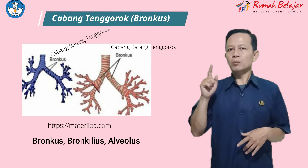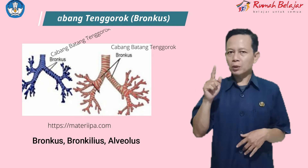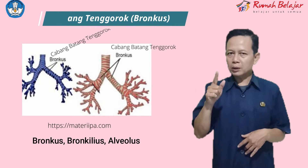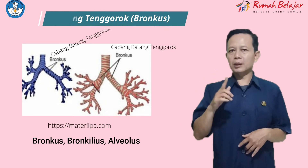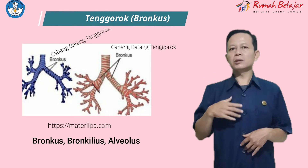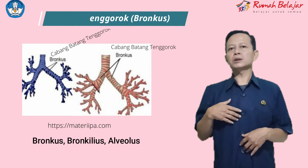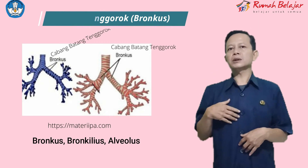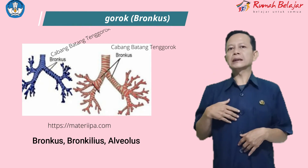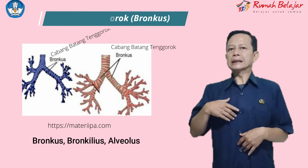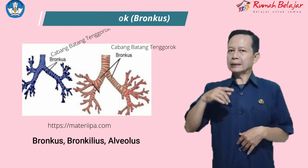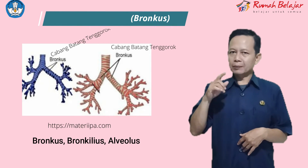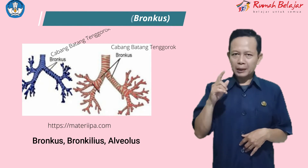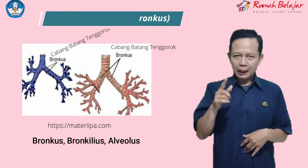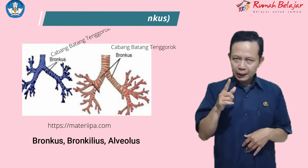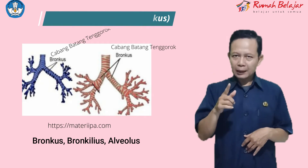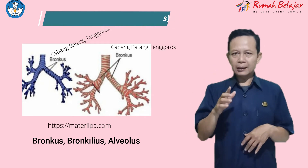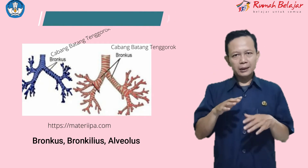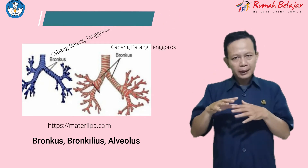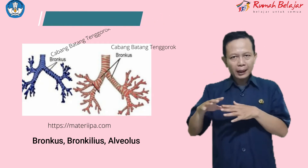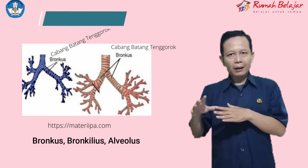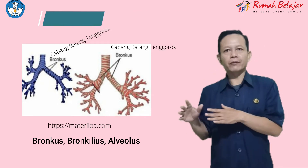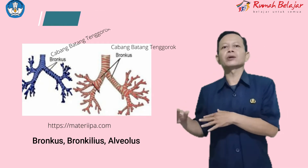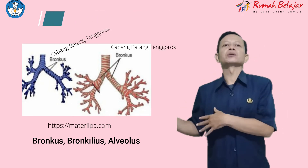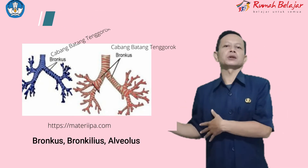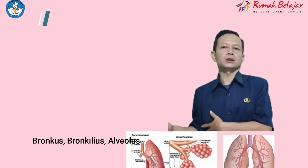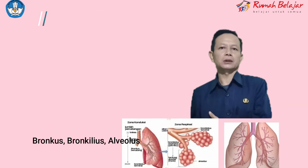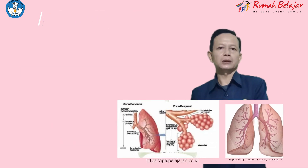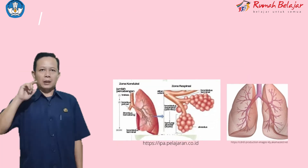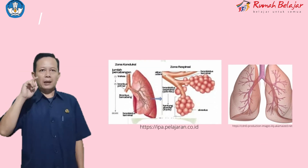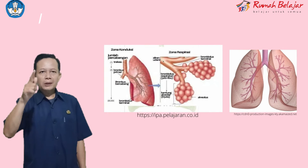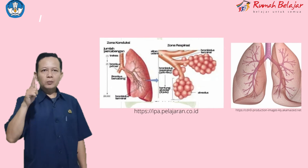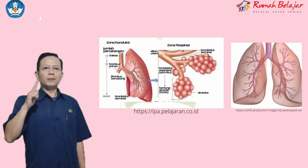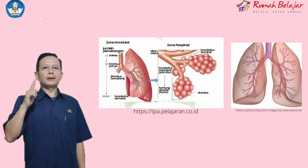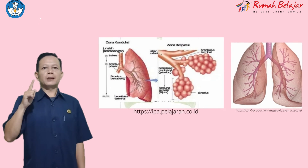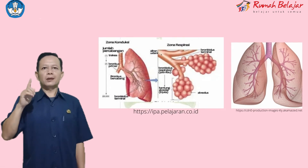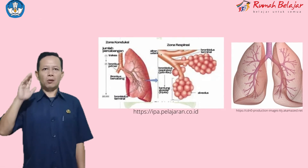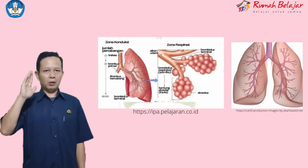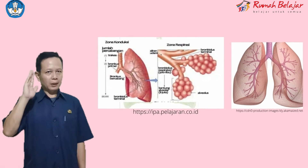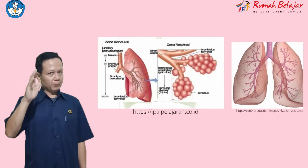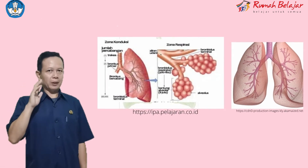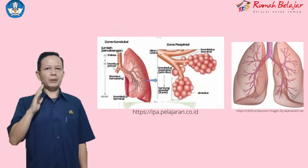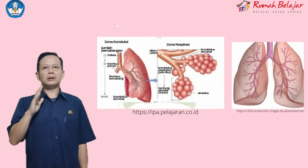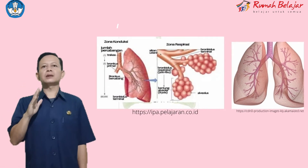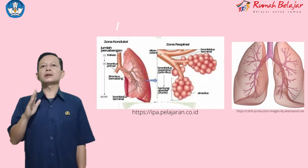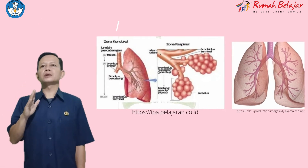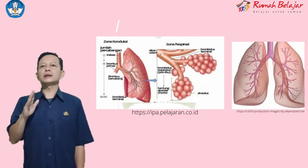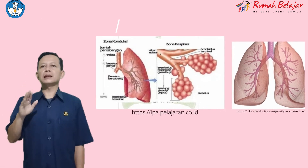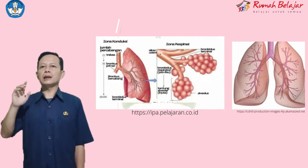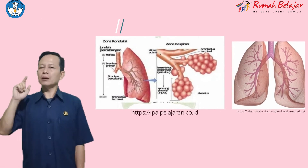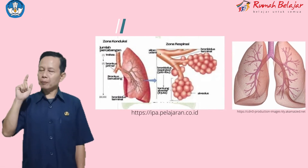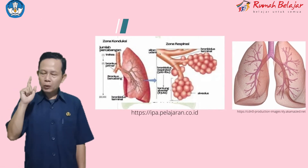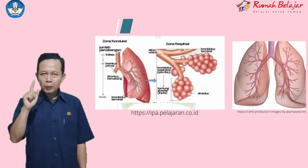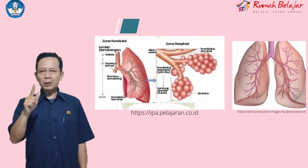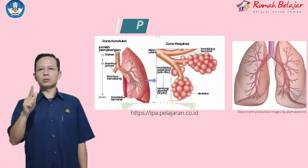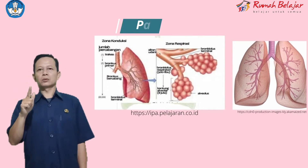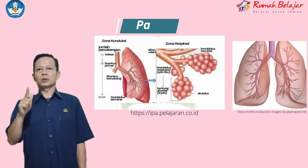disebut bronchilius dan berakhirlah nanti di alveolus. Sahabat rumah belajar, organ pernapasan selanjutnya